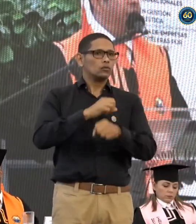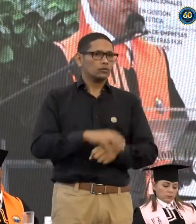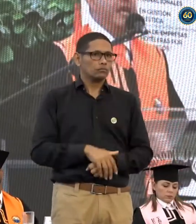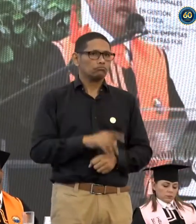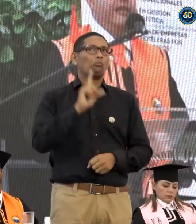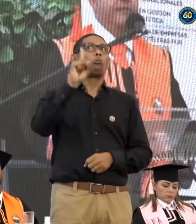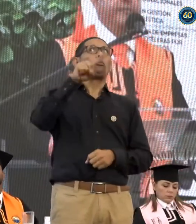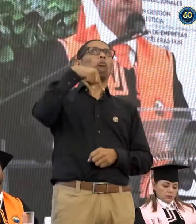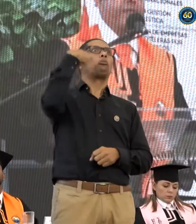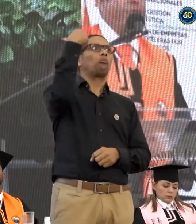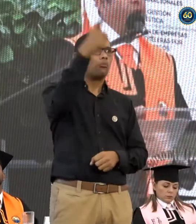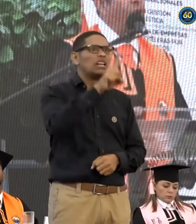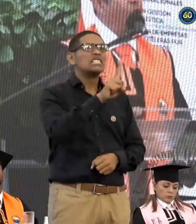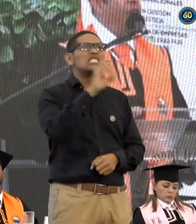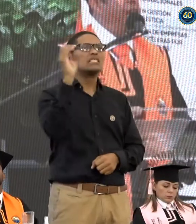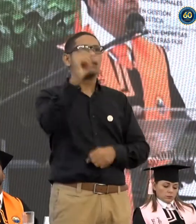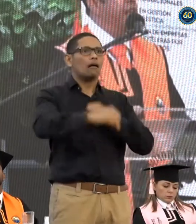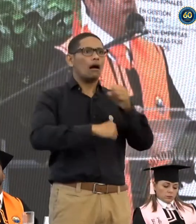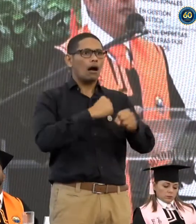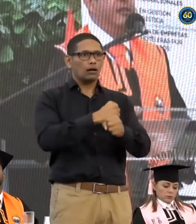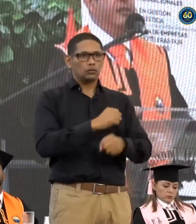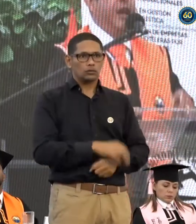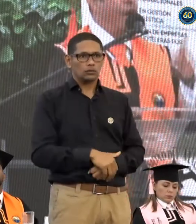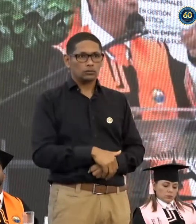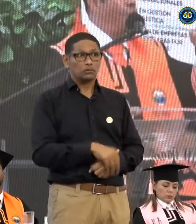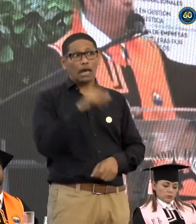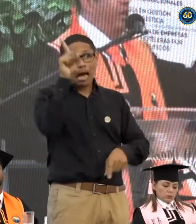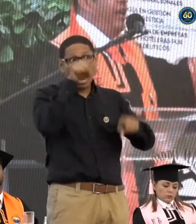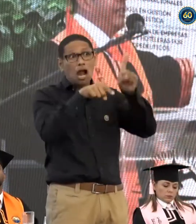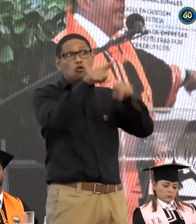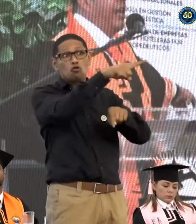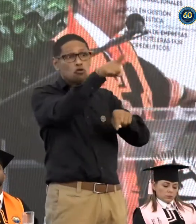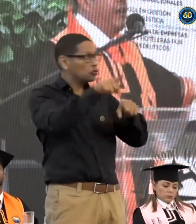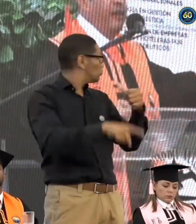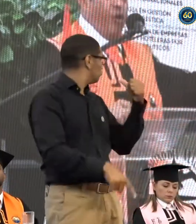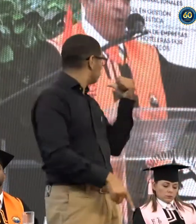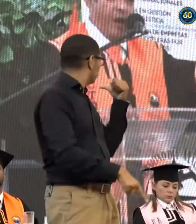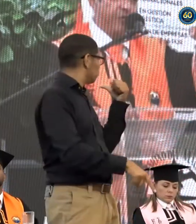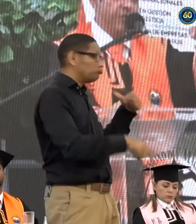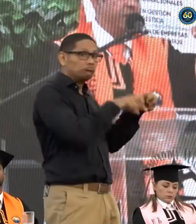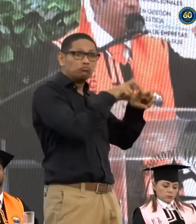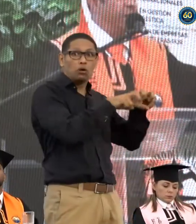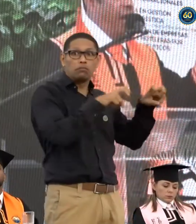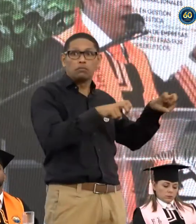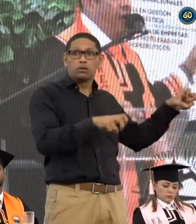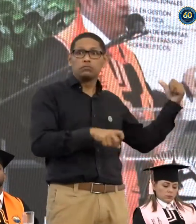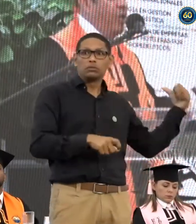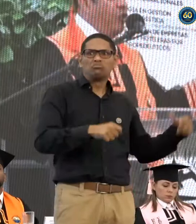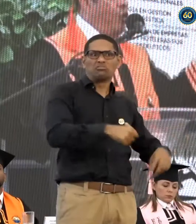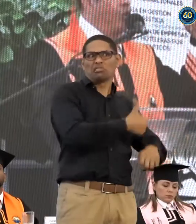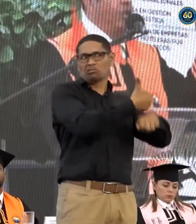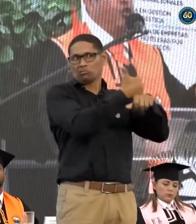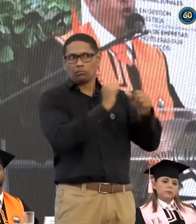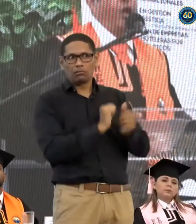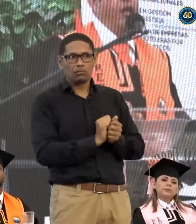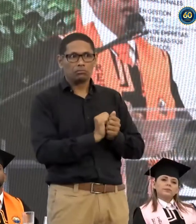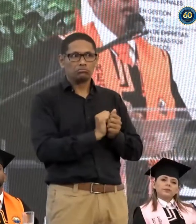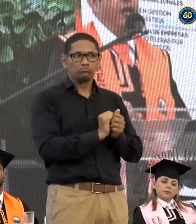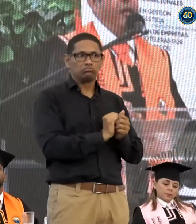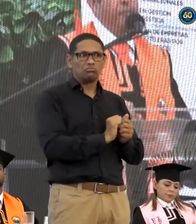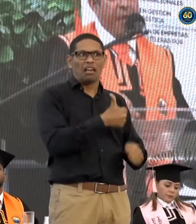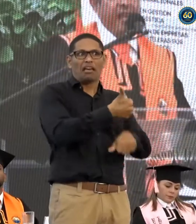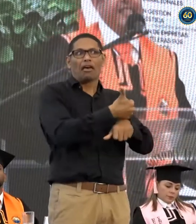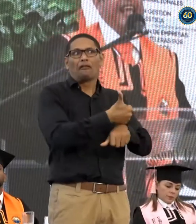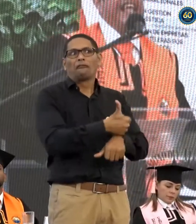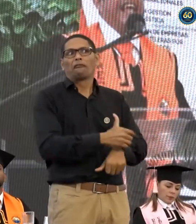cuando llegue a 100 algunos de ustedes estará aquí varios decanos rector rectora piensen